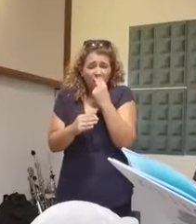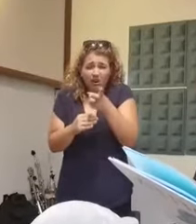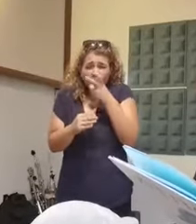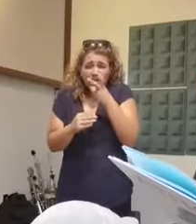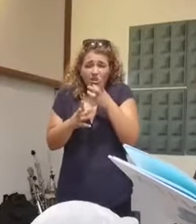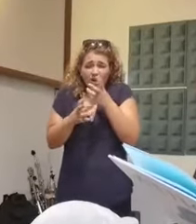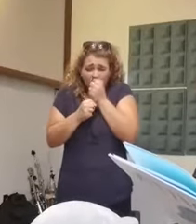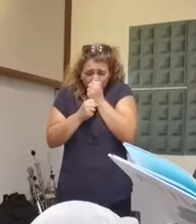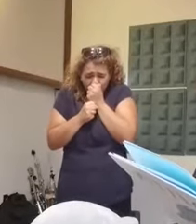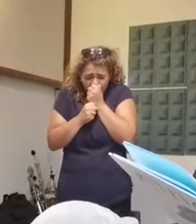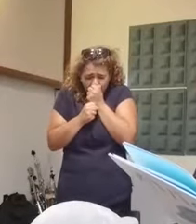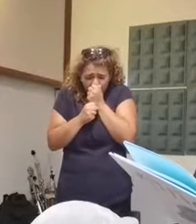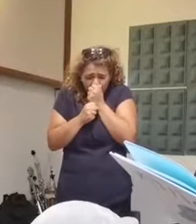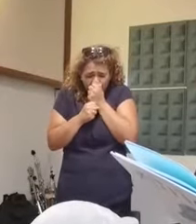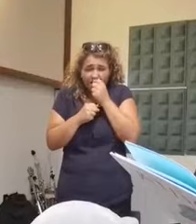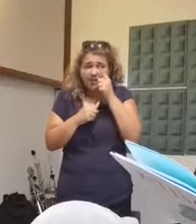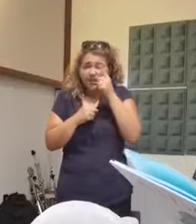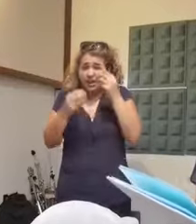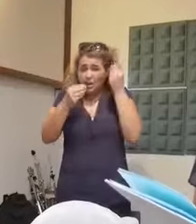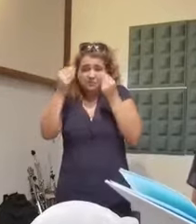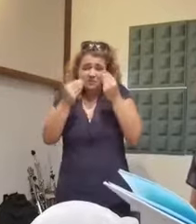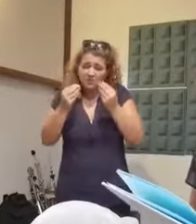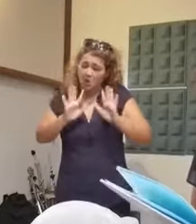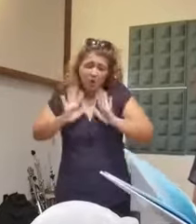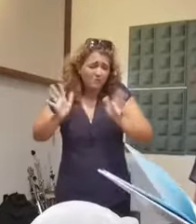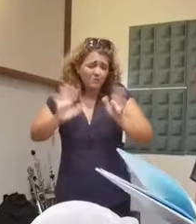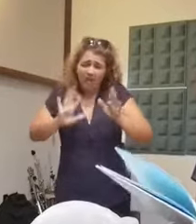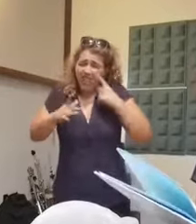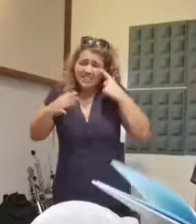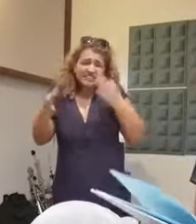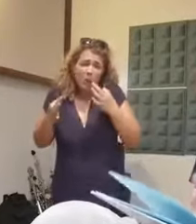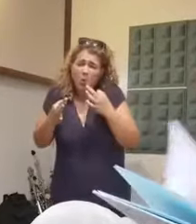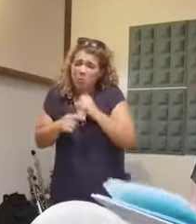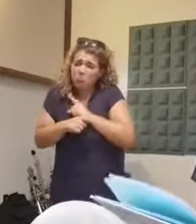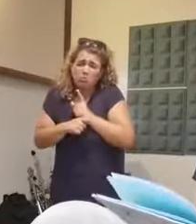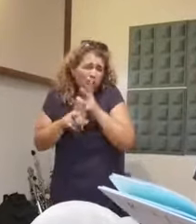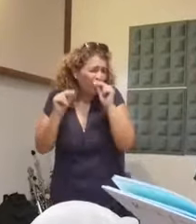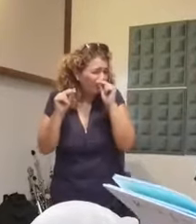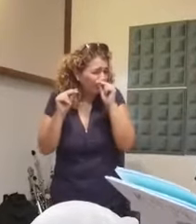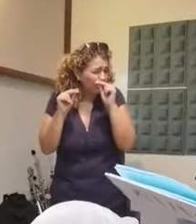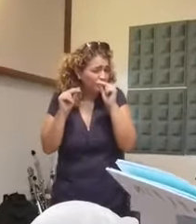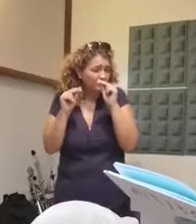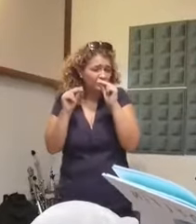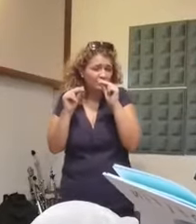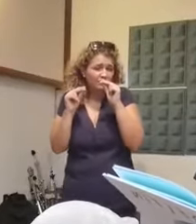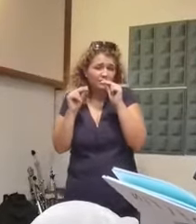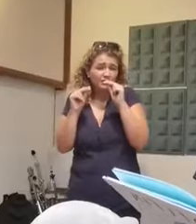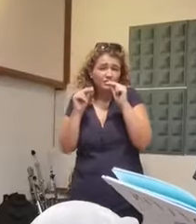respiración. Y pensó, no pasa nada, será solo un sofocón.